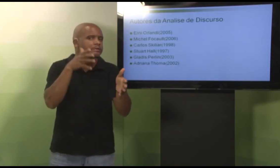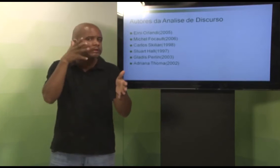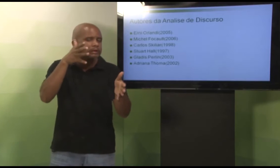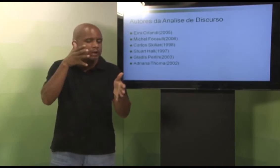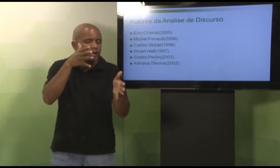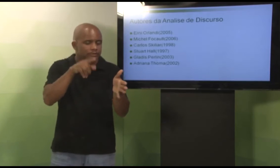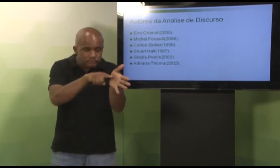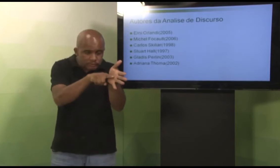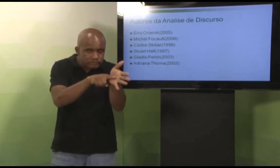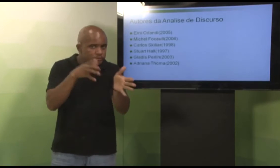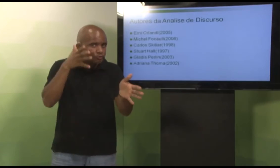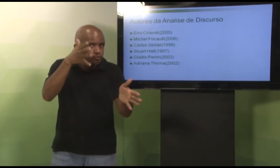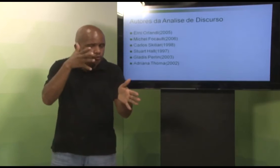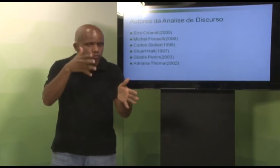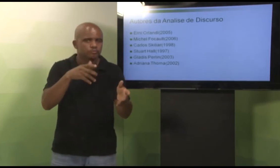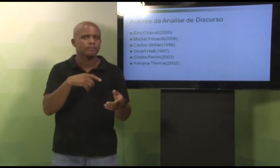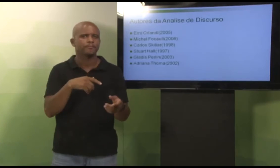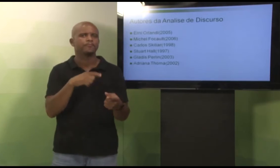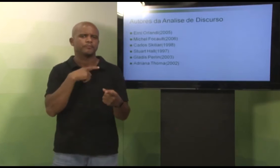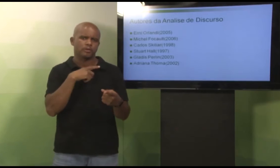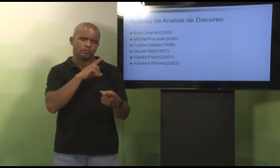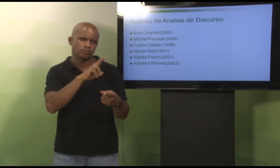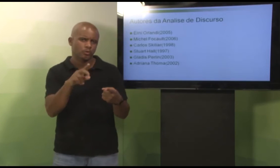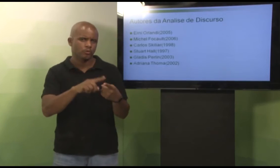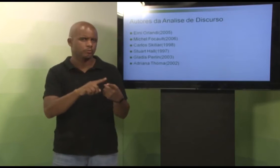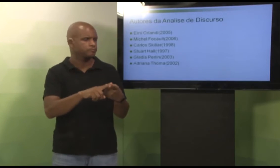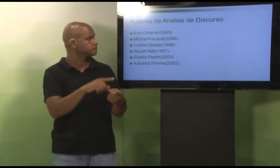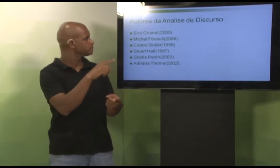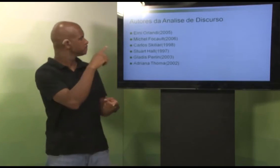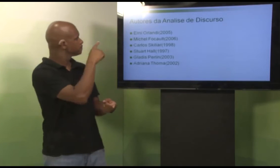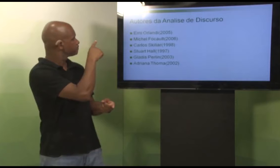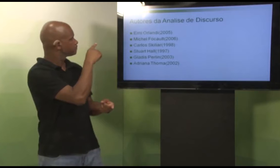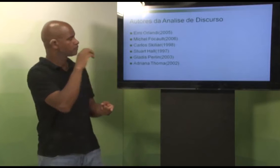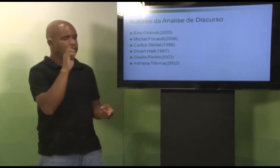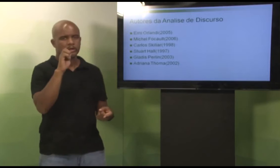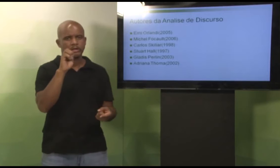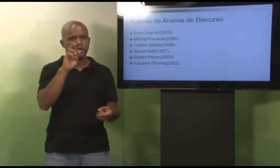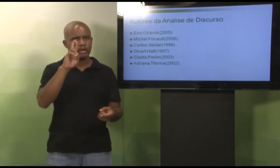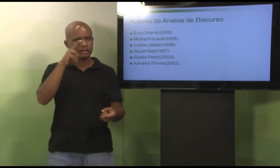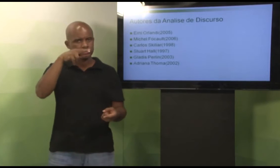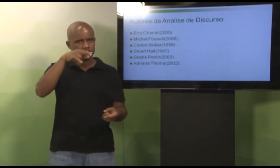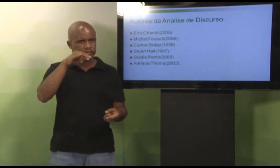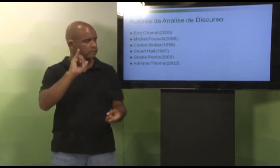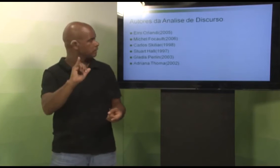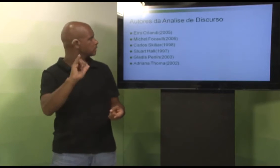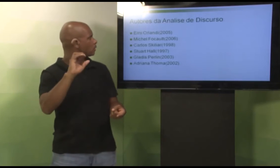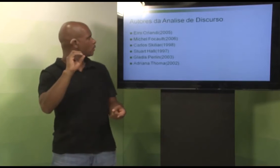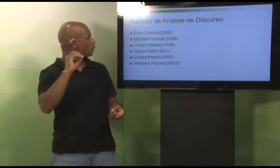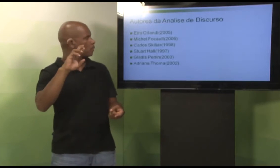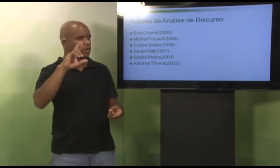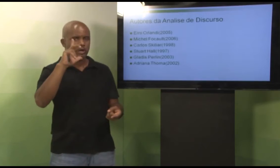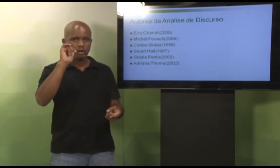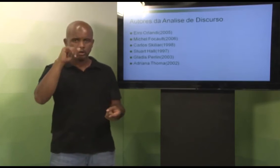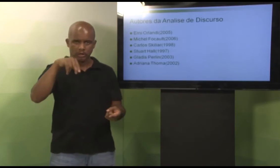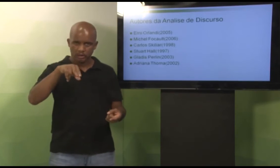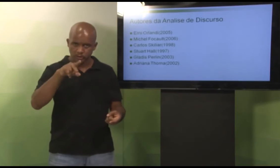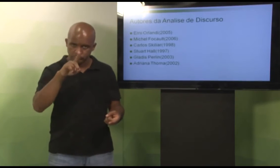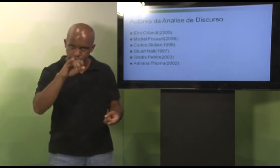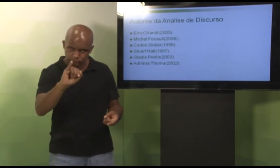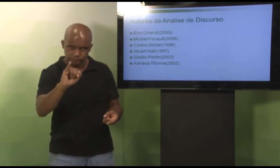Então, alguns autores aqui nós percebemos que tiveram como foco de estudo a análise do discurso. Dentre eles temos